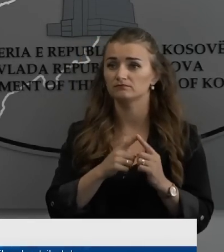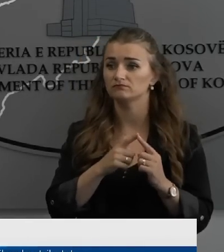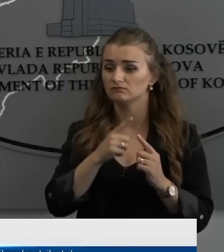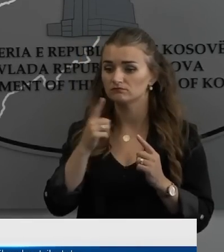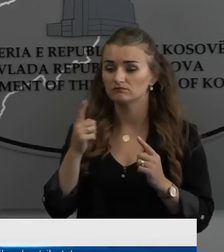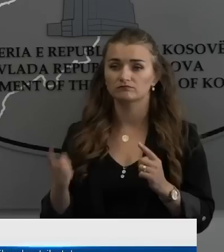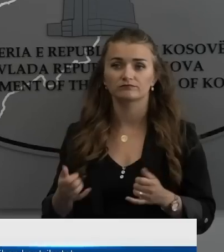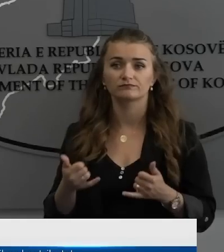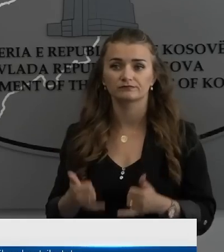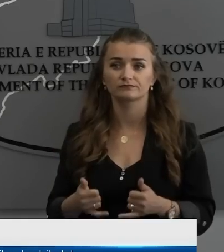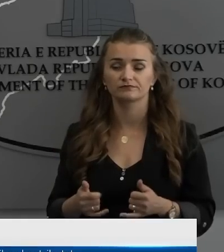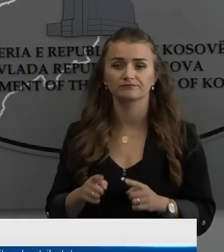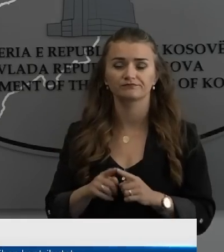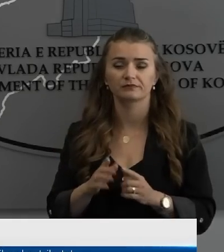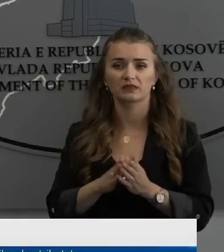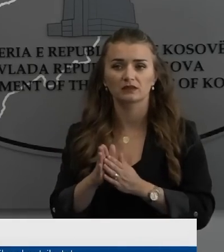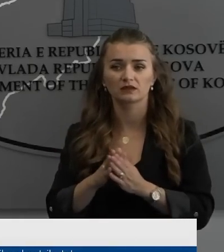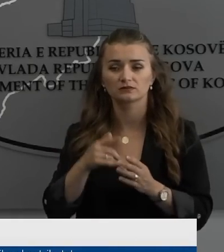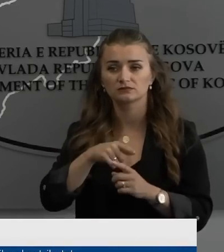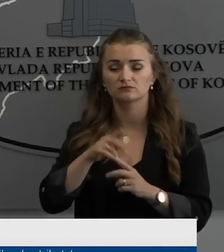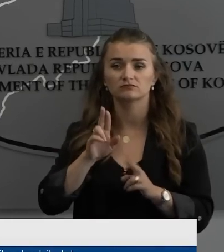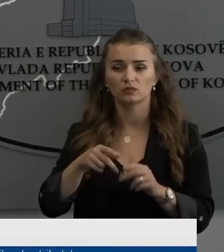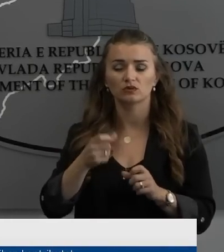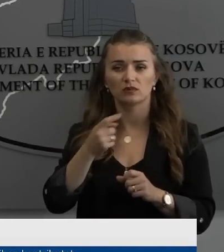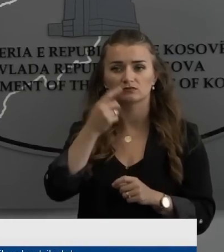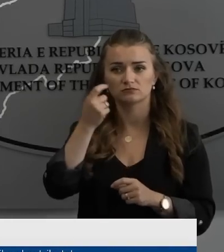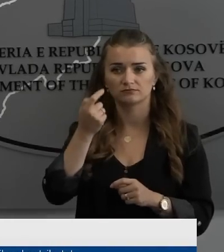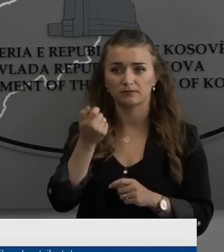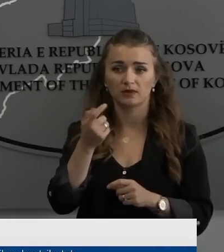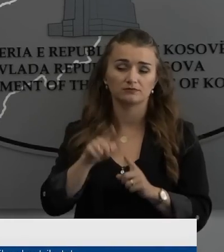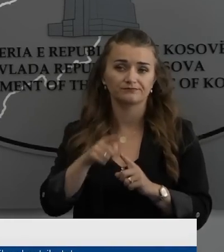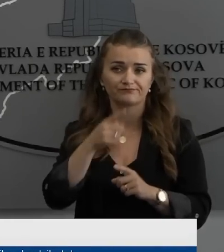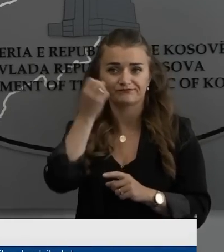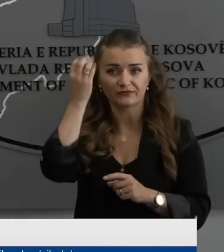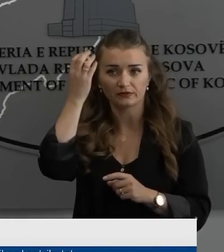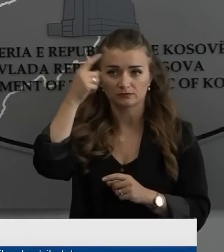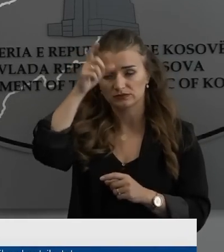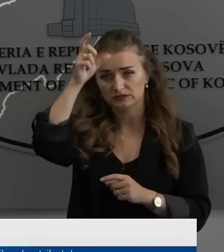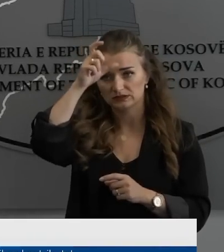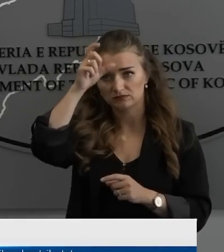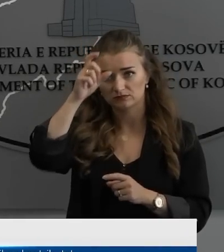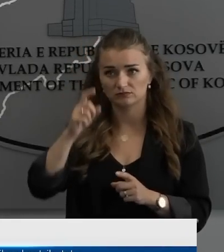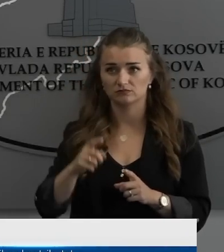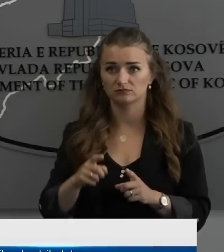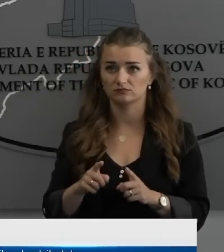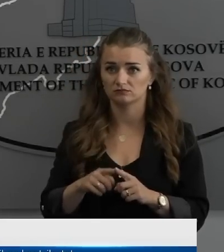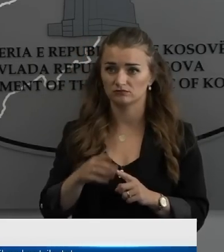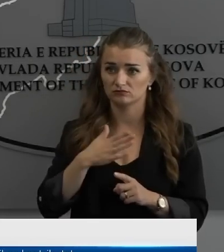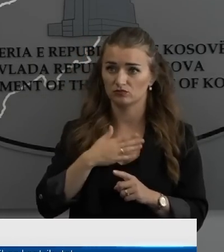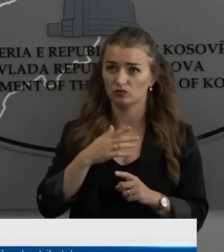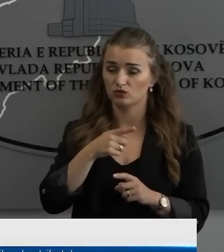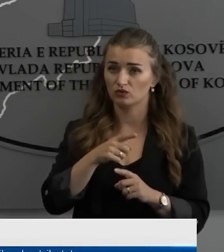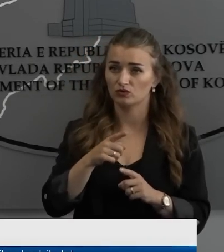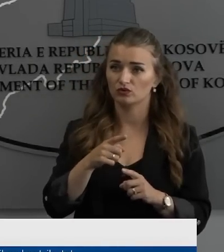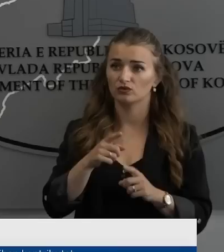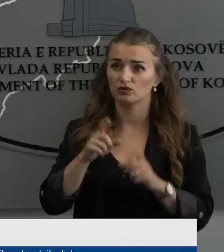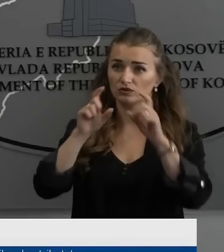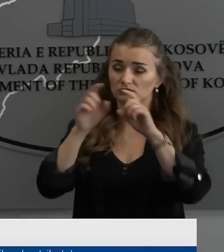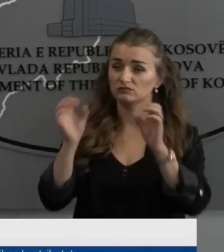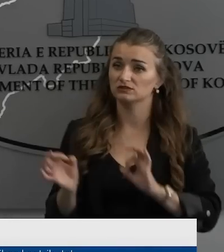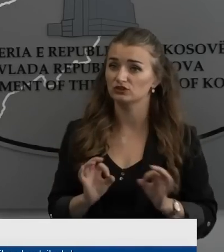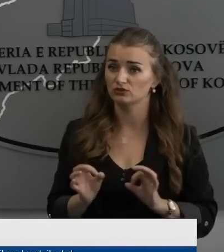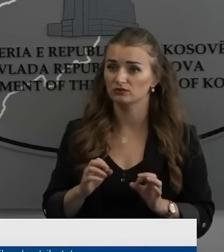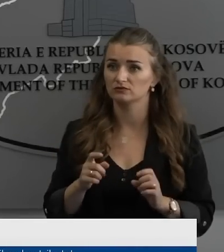kërkesat absurde nga qeveria e Serbisë që organet tona të sigurisë të shpallën terroristë. Dhe me